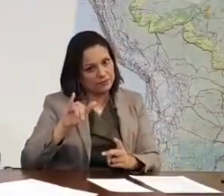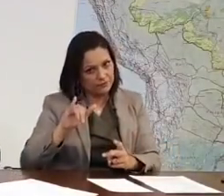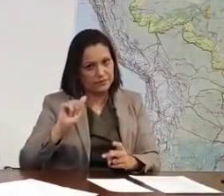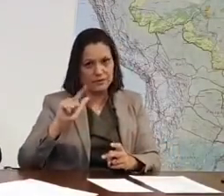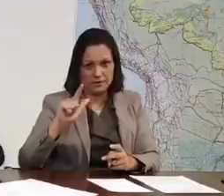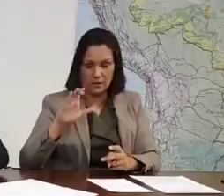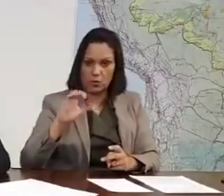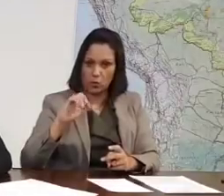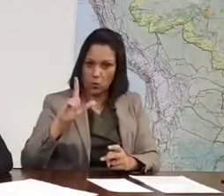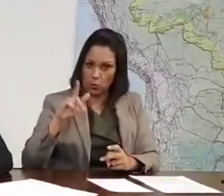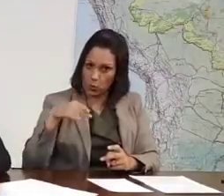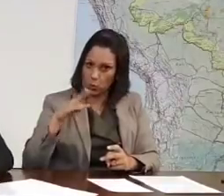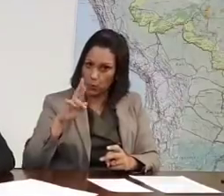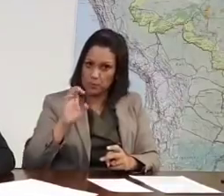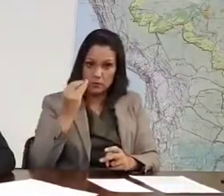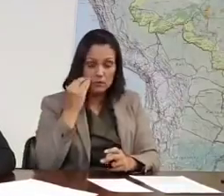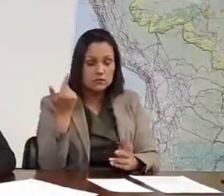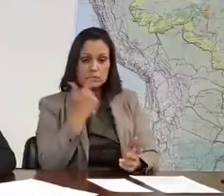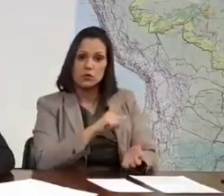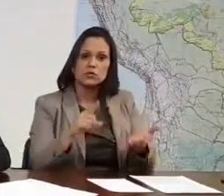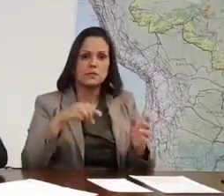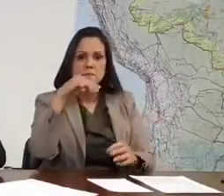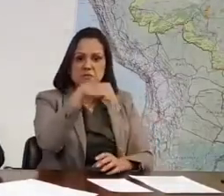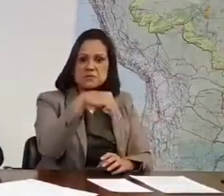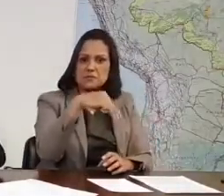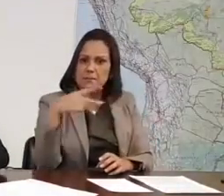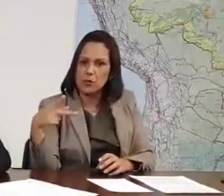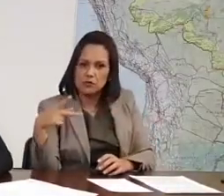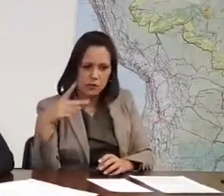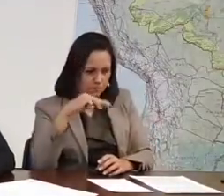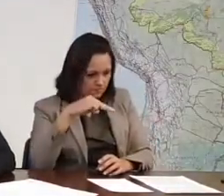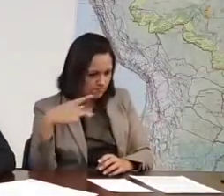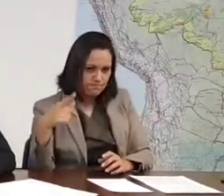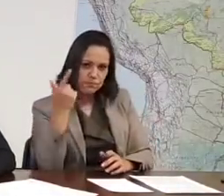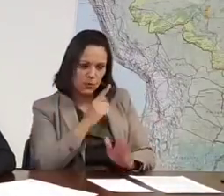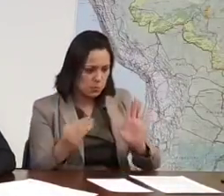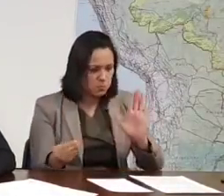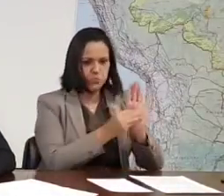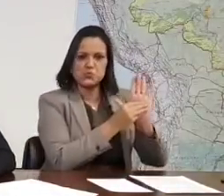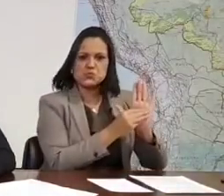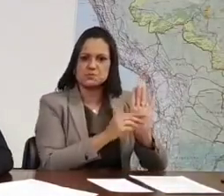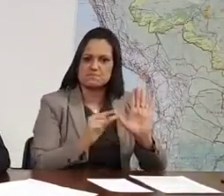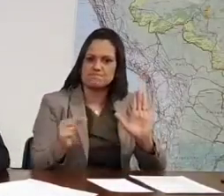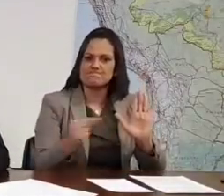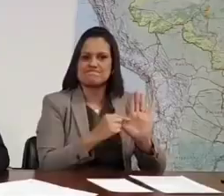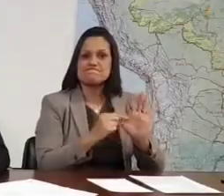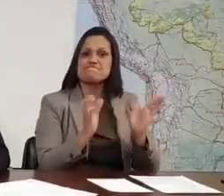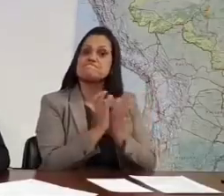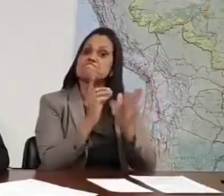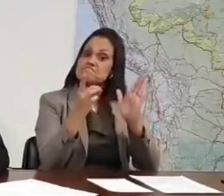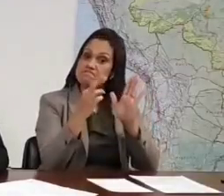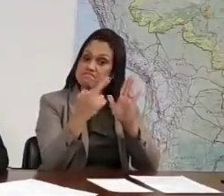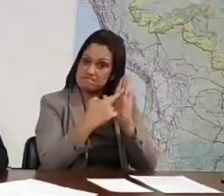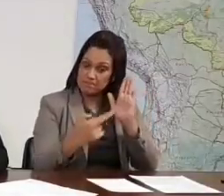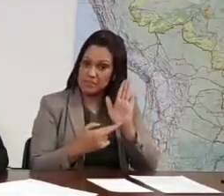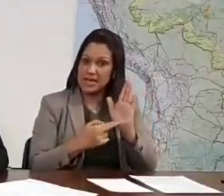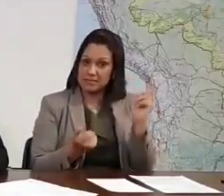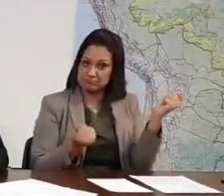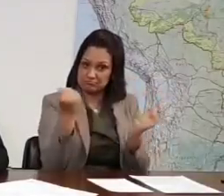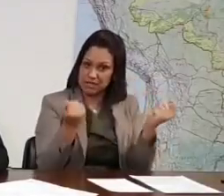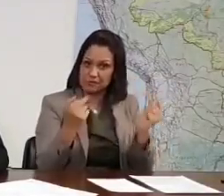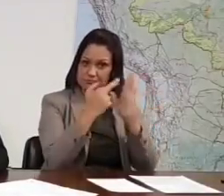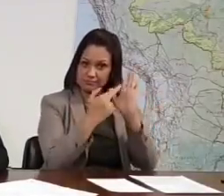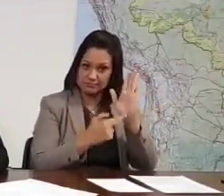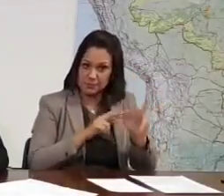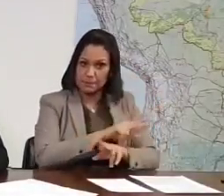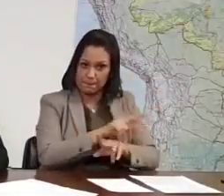relacionamento, para ver se a gente enfia uma medida provisória para essa mudança no código de trânsito. Gilson.